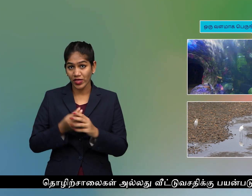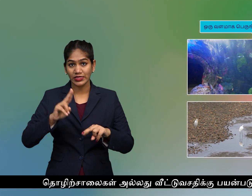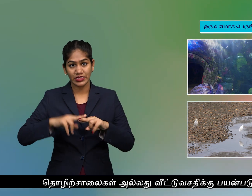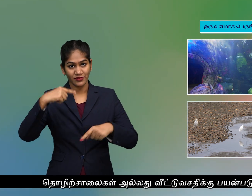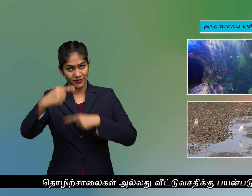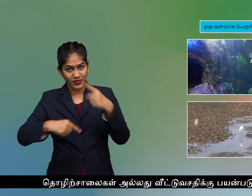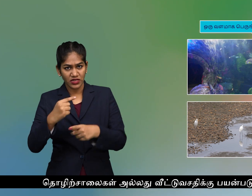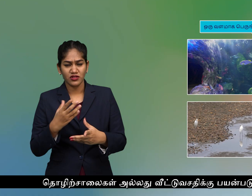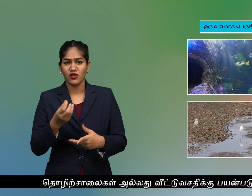பயன்படுத்துகிறோம்.